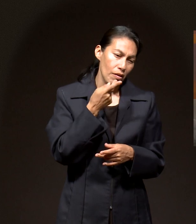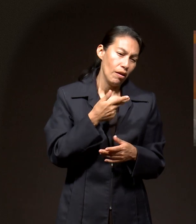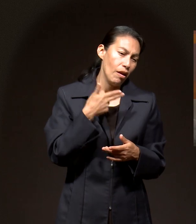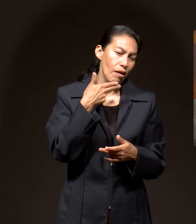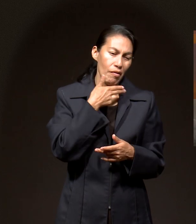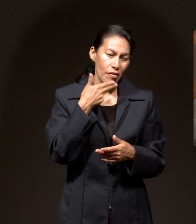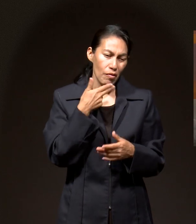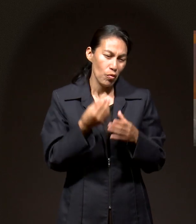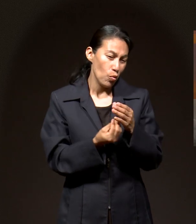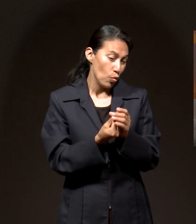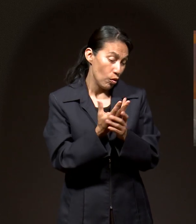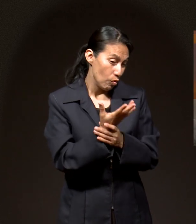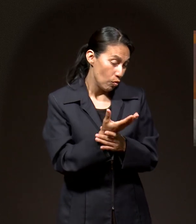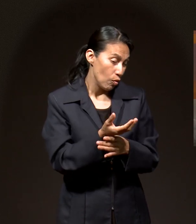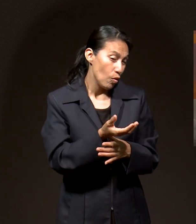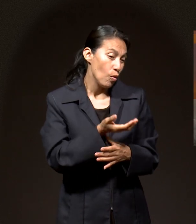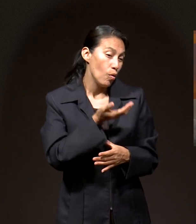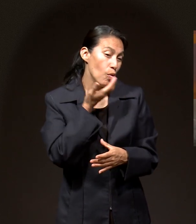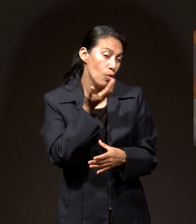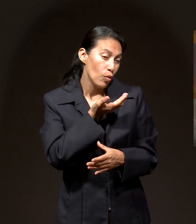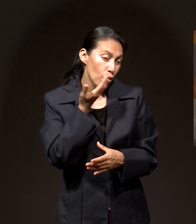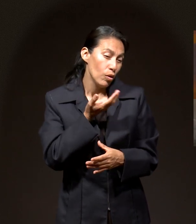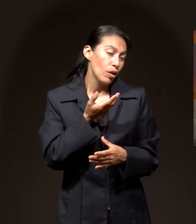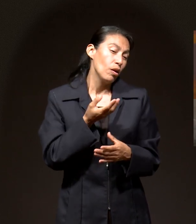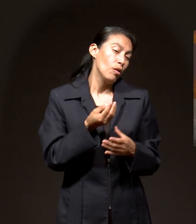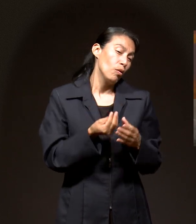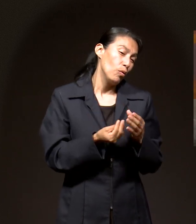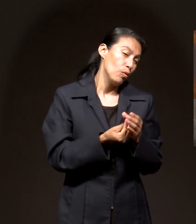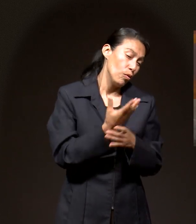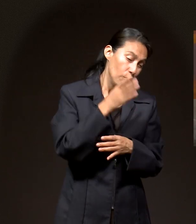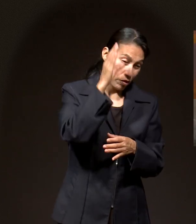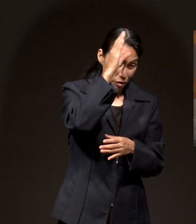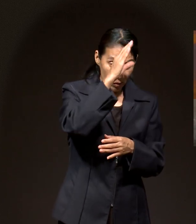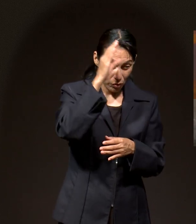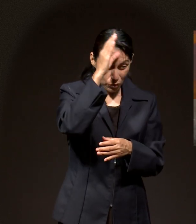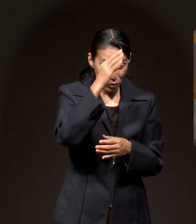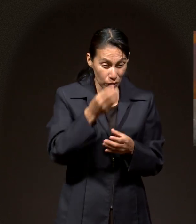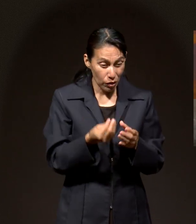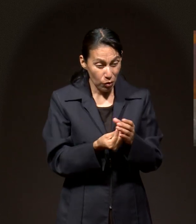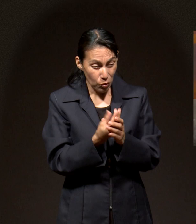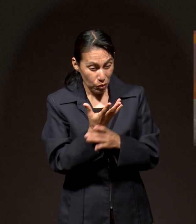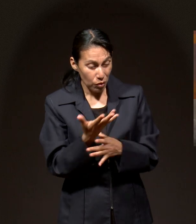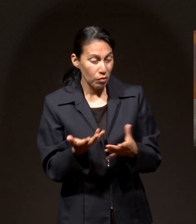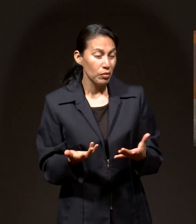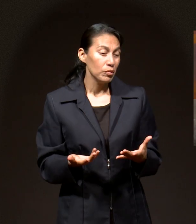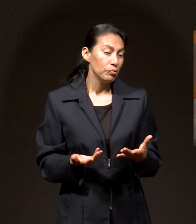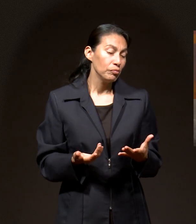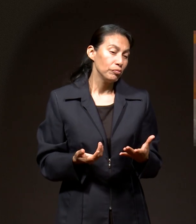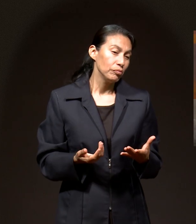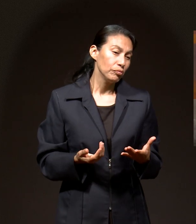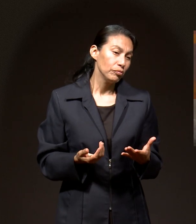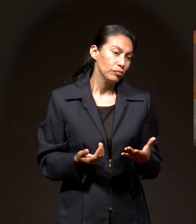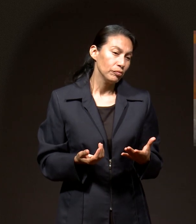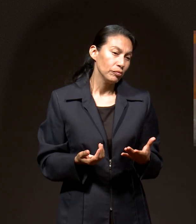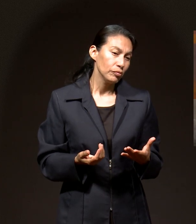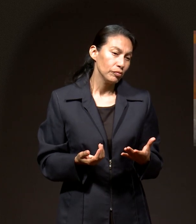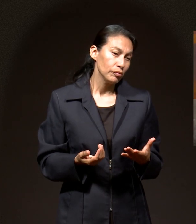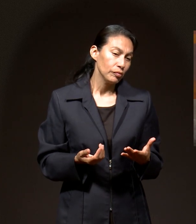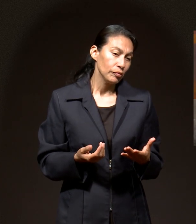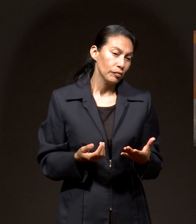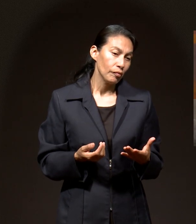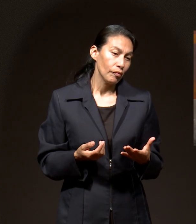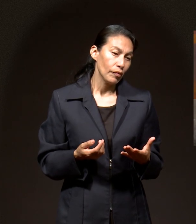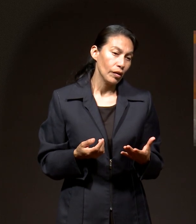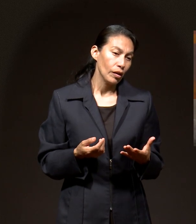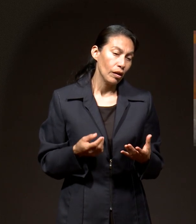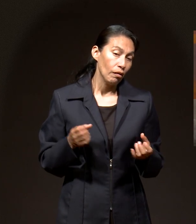hebreo moderno, una cultura nueva, personas de todos lados del mundo. Y encima de